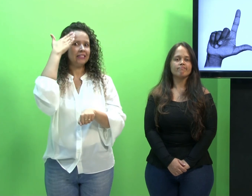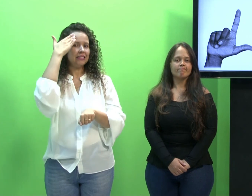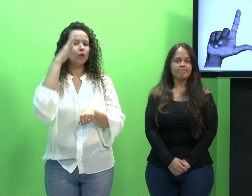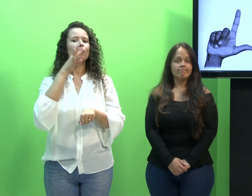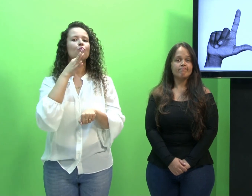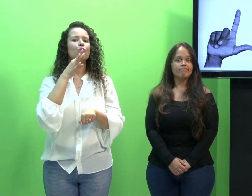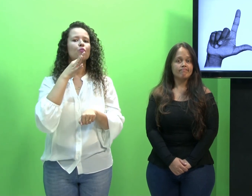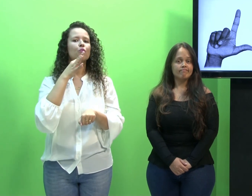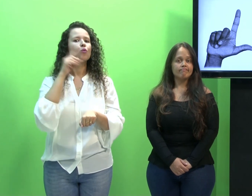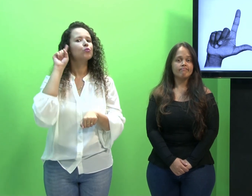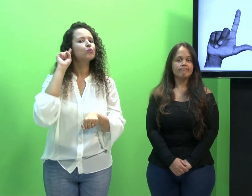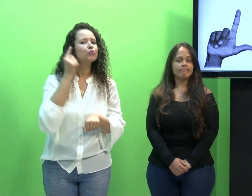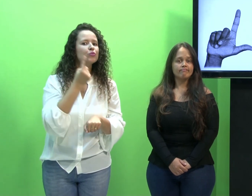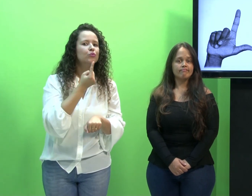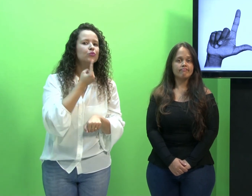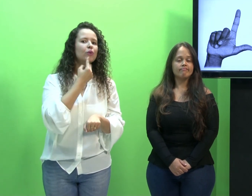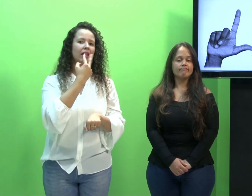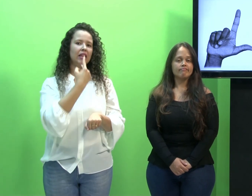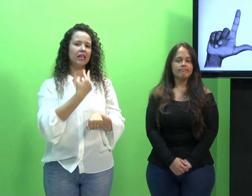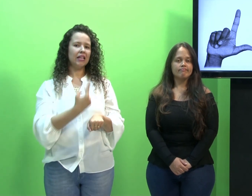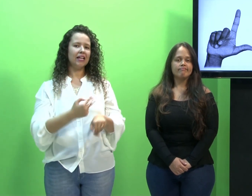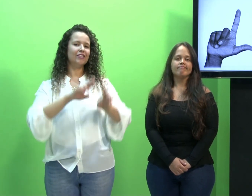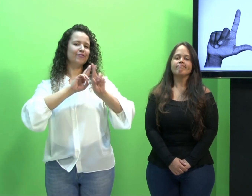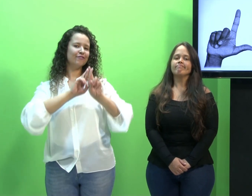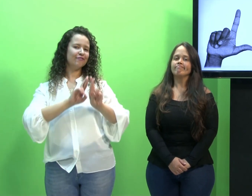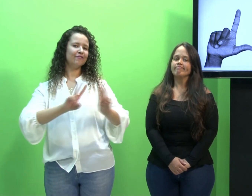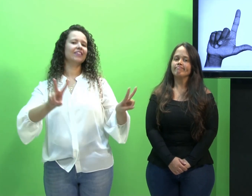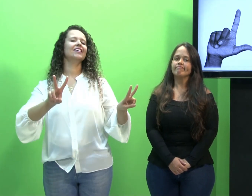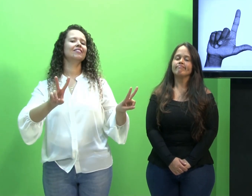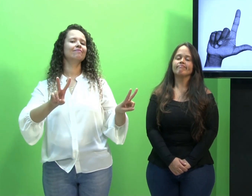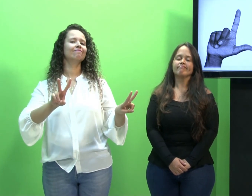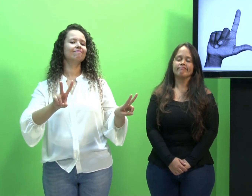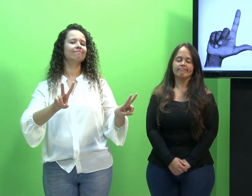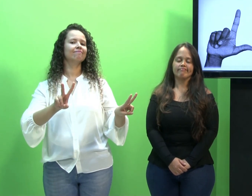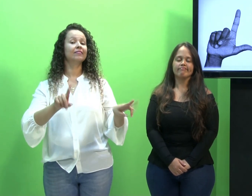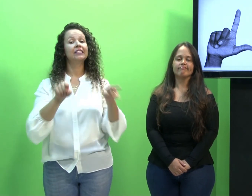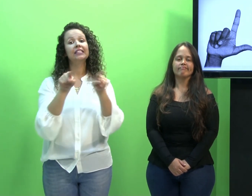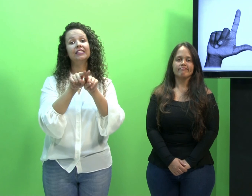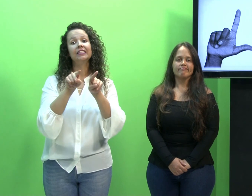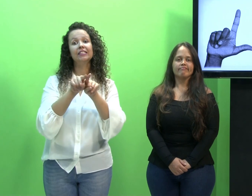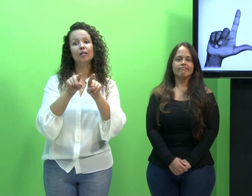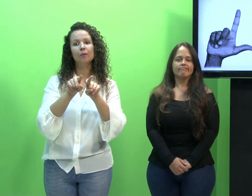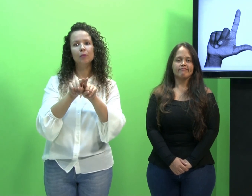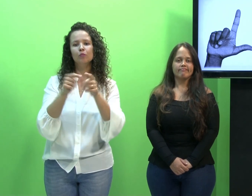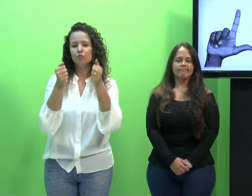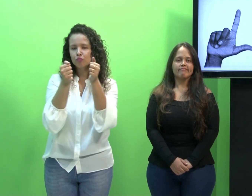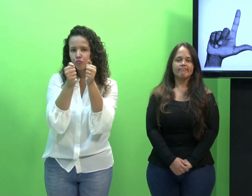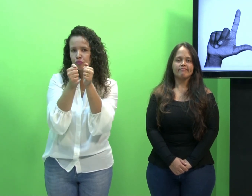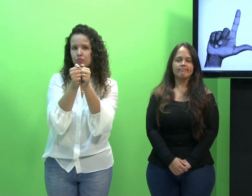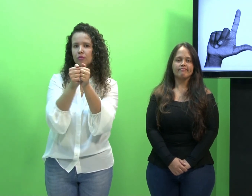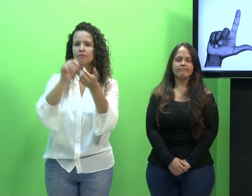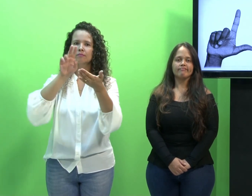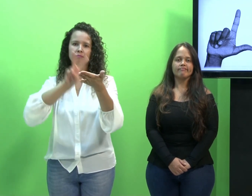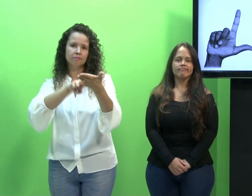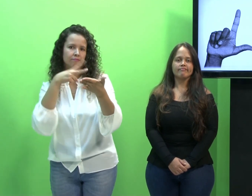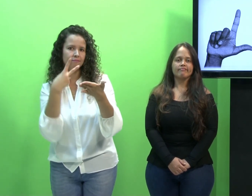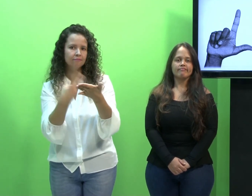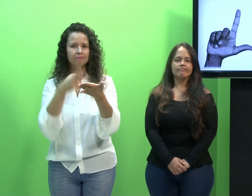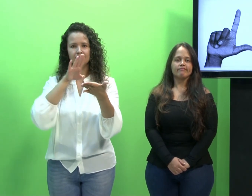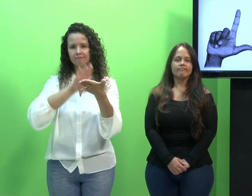singularidade linguística dos alunos surdos, bem como com a presença de tradutores e intérpretes de Libras